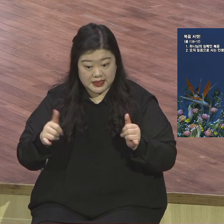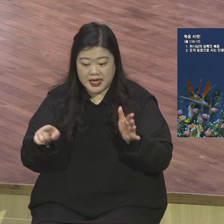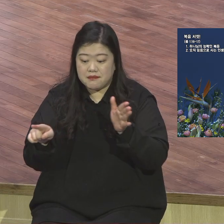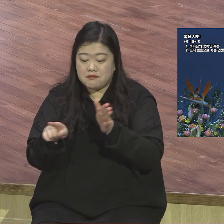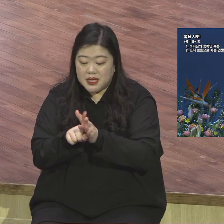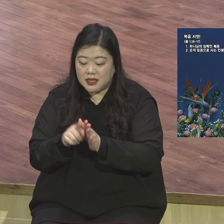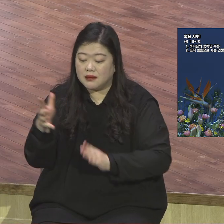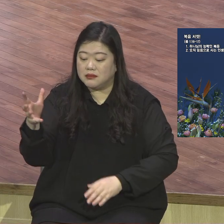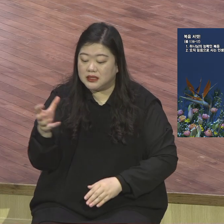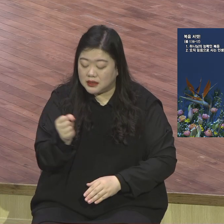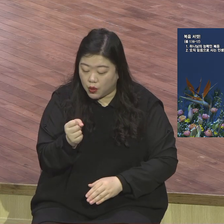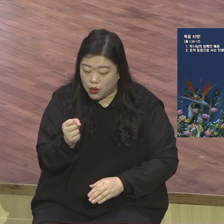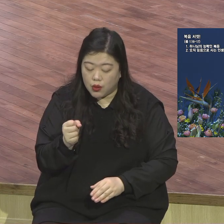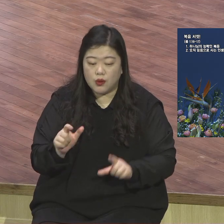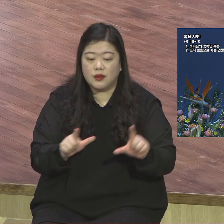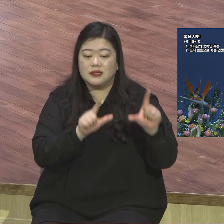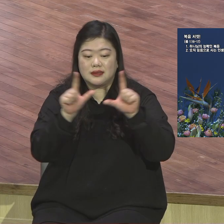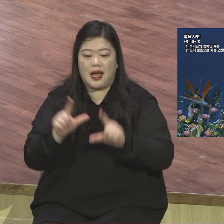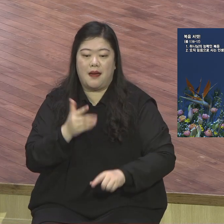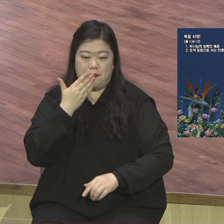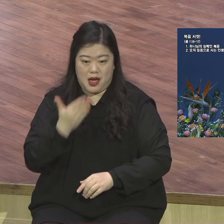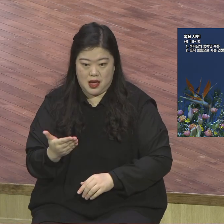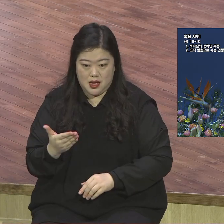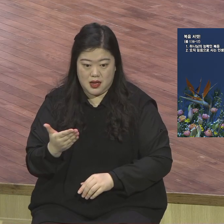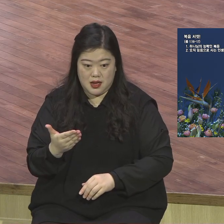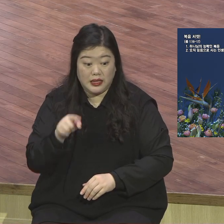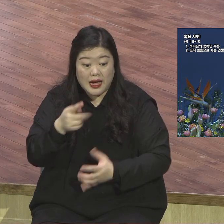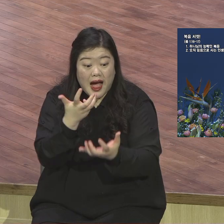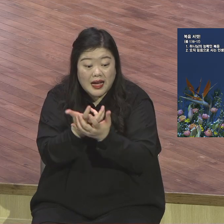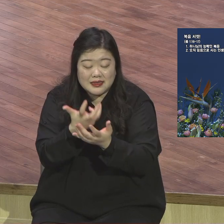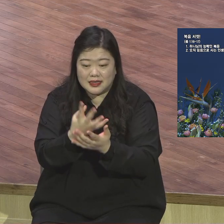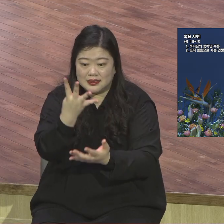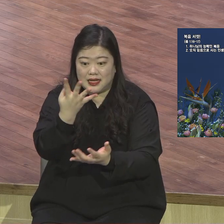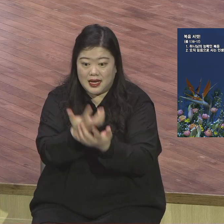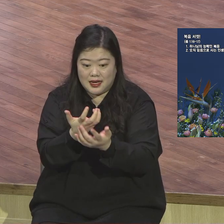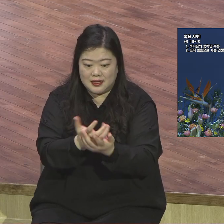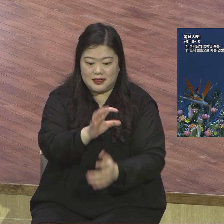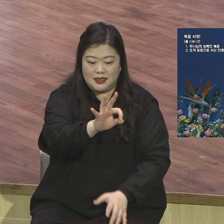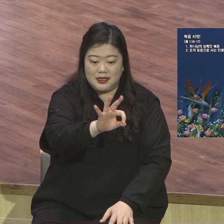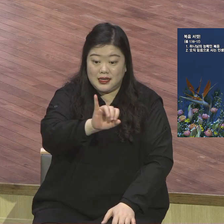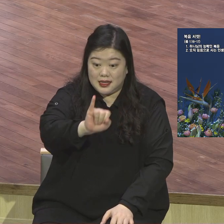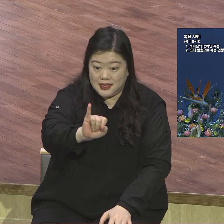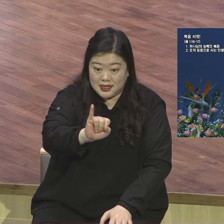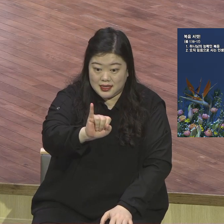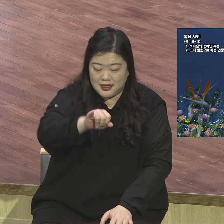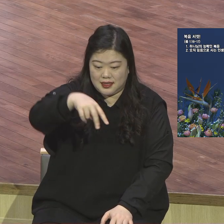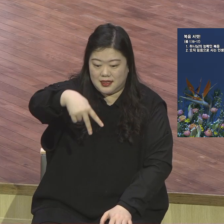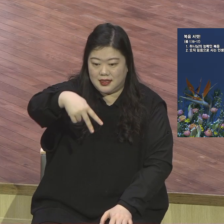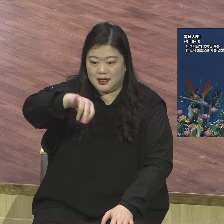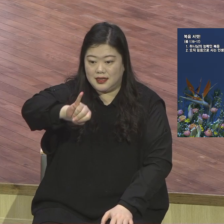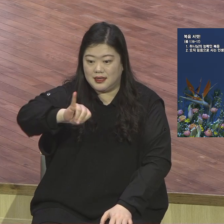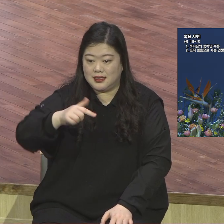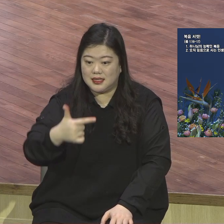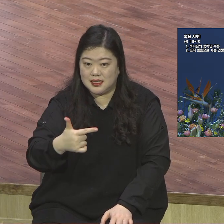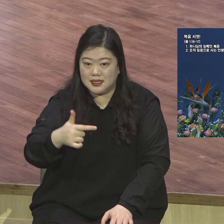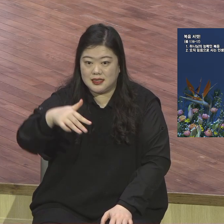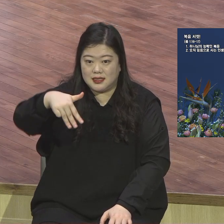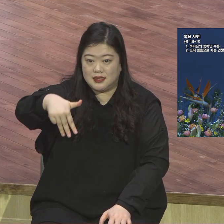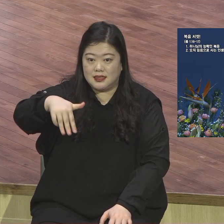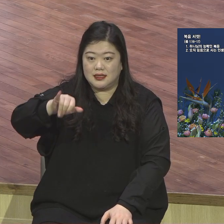한문으로 이신칭이라고 그래. 이신칭. 마틴 루터가 종교 교육을 개혁을 일으킬 때